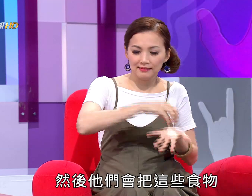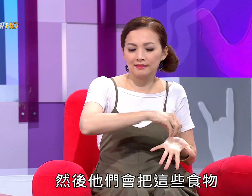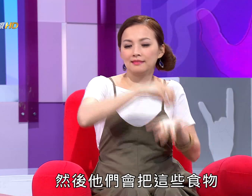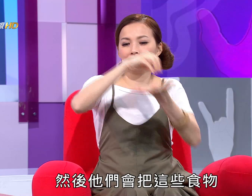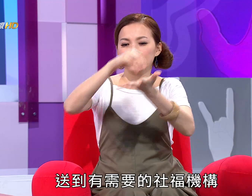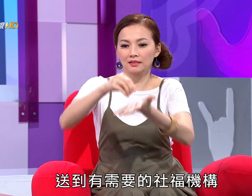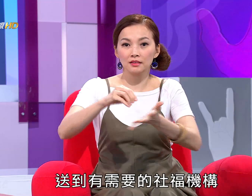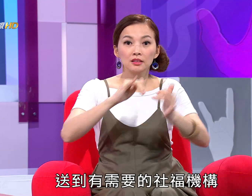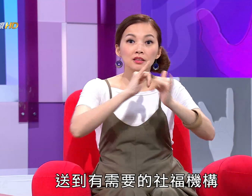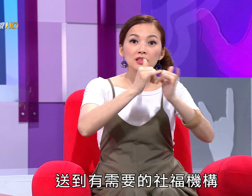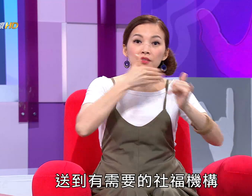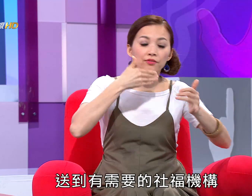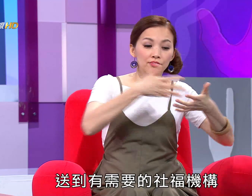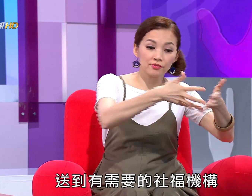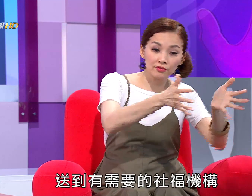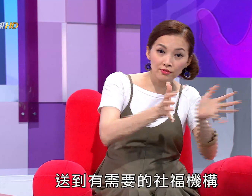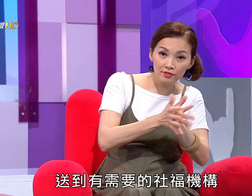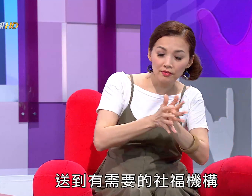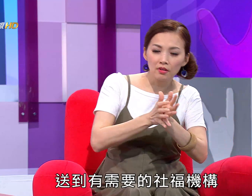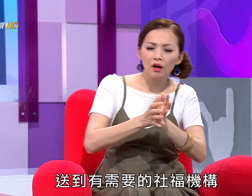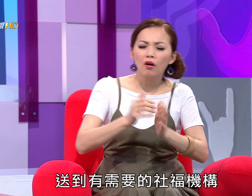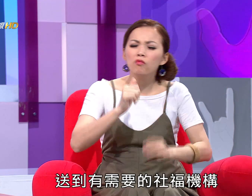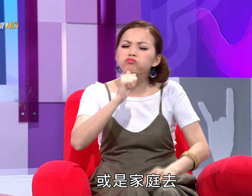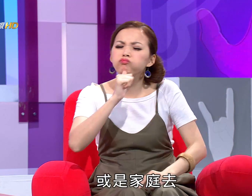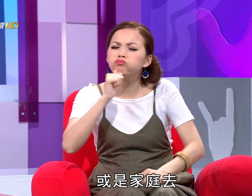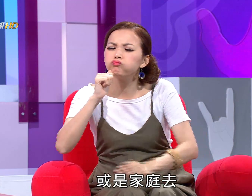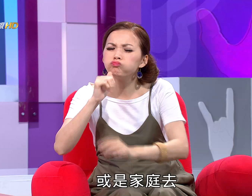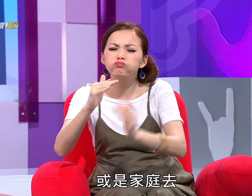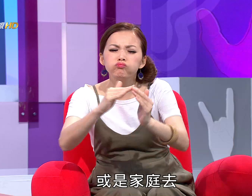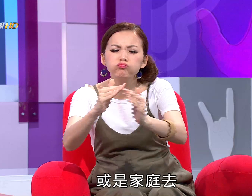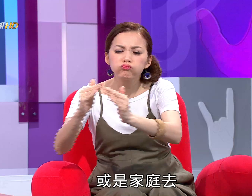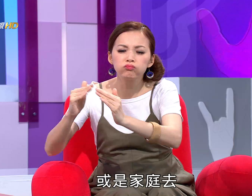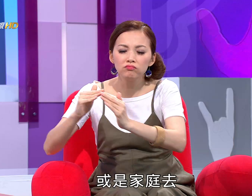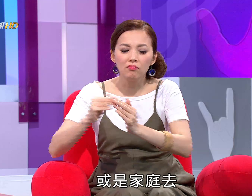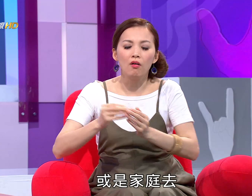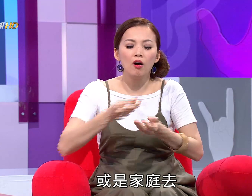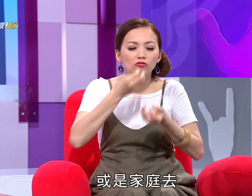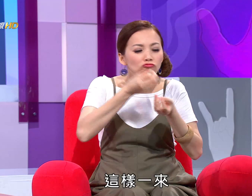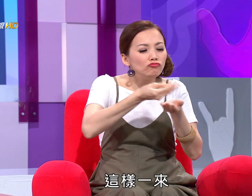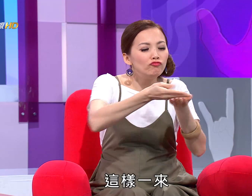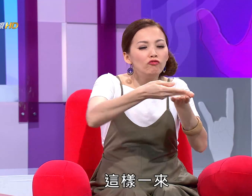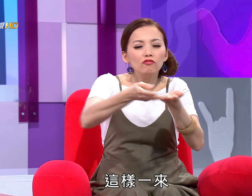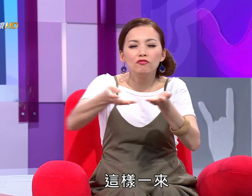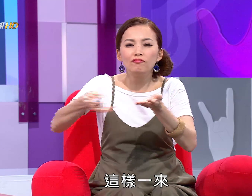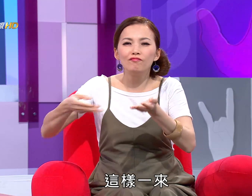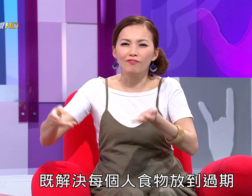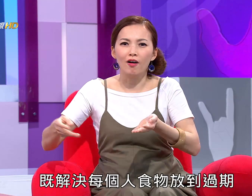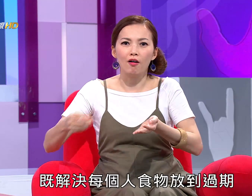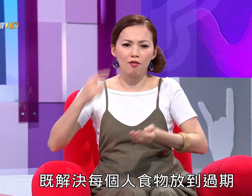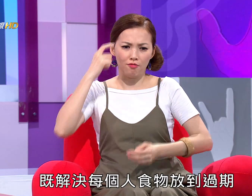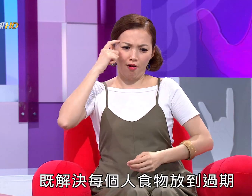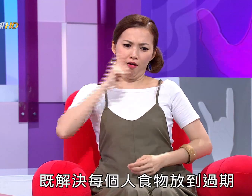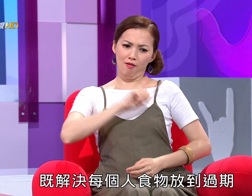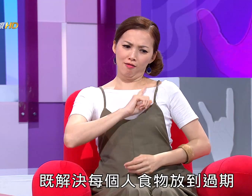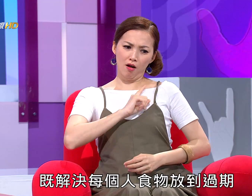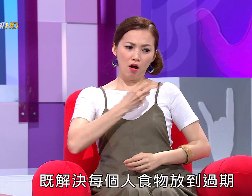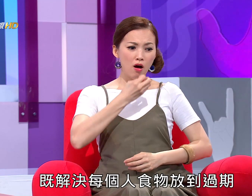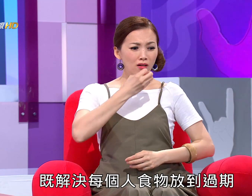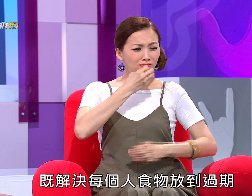食物送到有需要的社福机构或是家庭去。这样一来，既解决每个人食物放